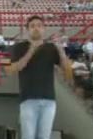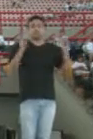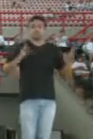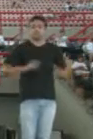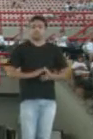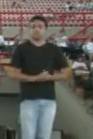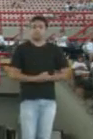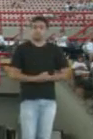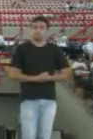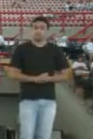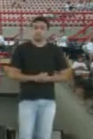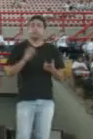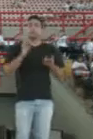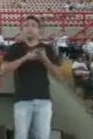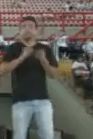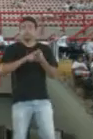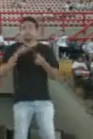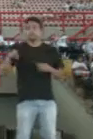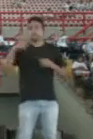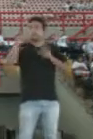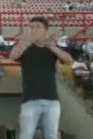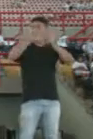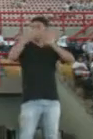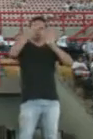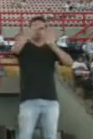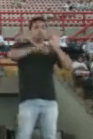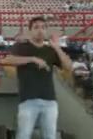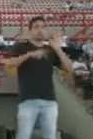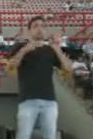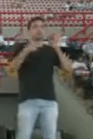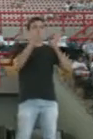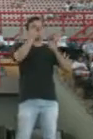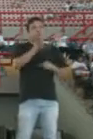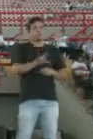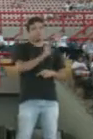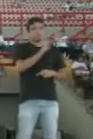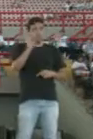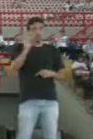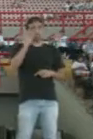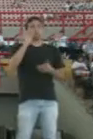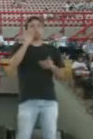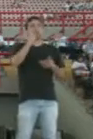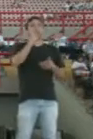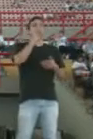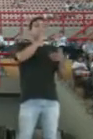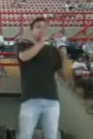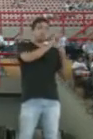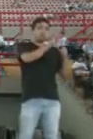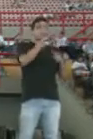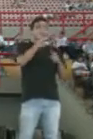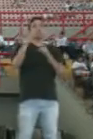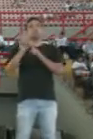beleza. O texto lido deve ser considerado literário, sim, literário, verbal ou não